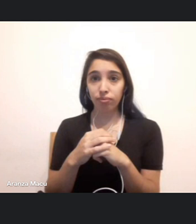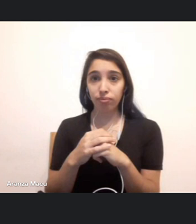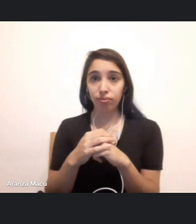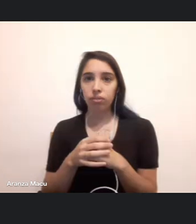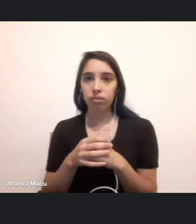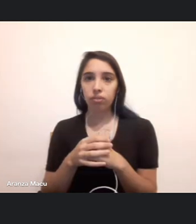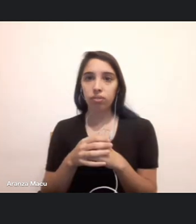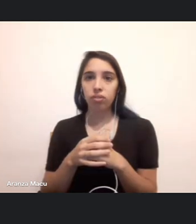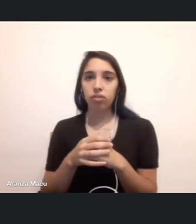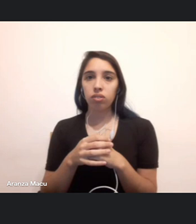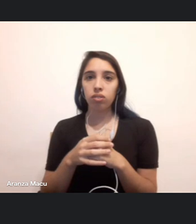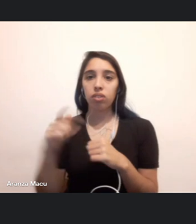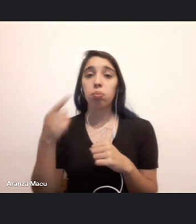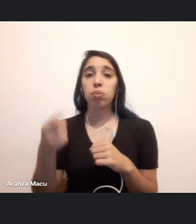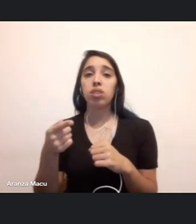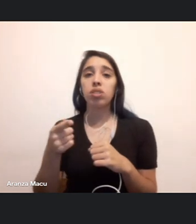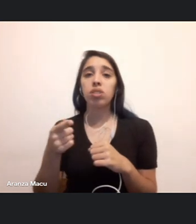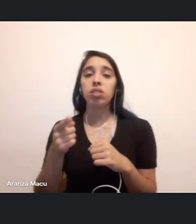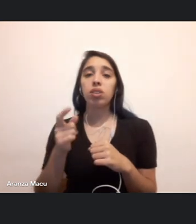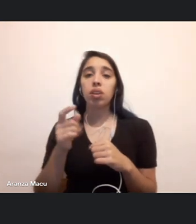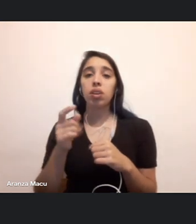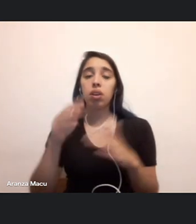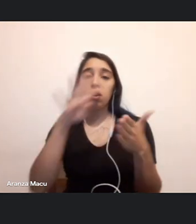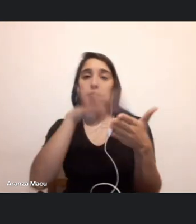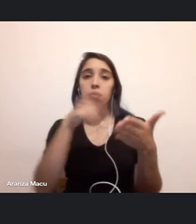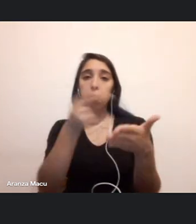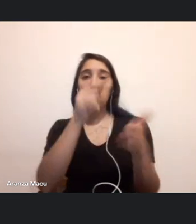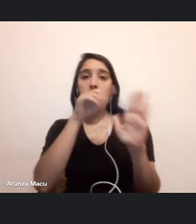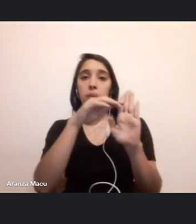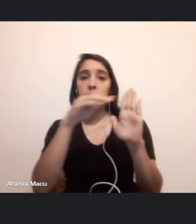Después tenemos it's. ¿Qué es?